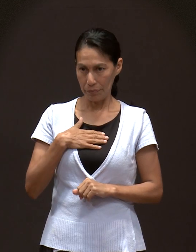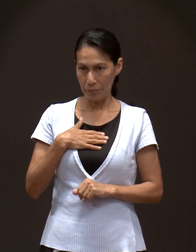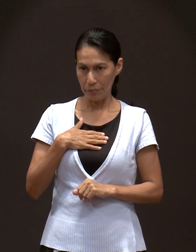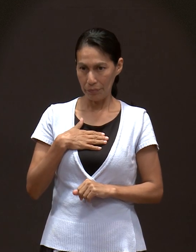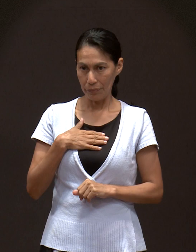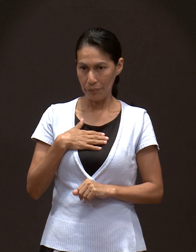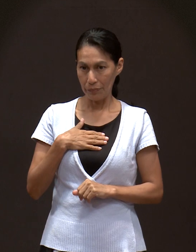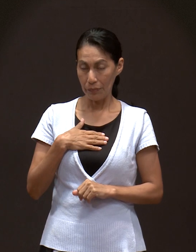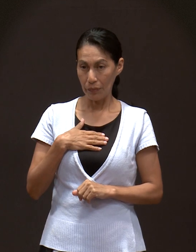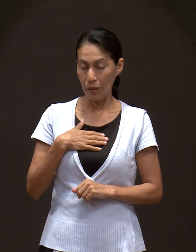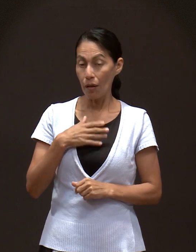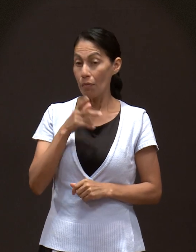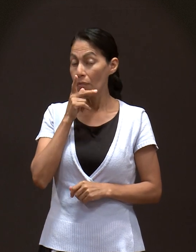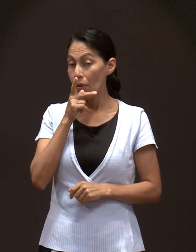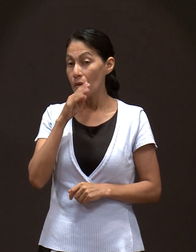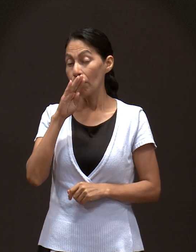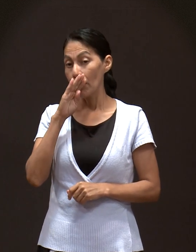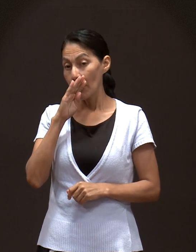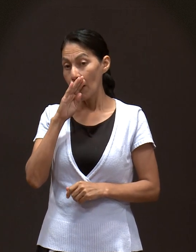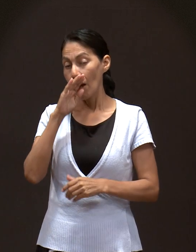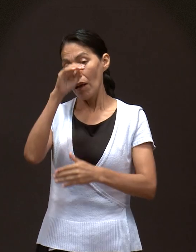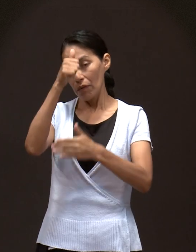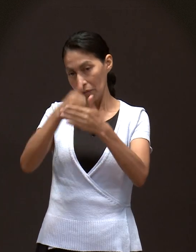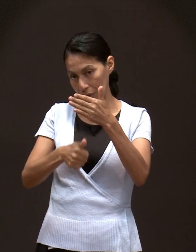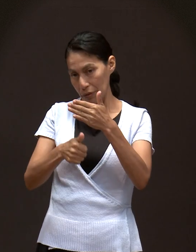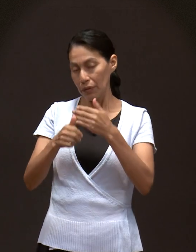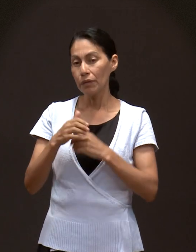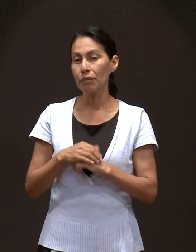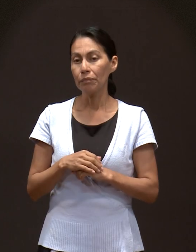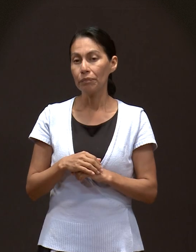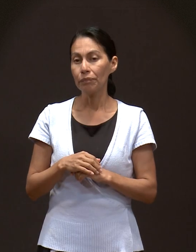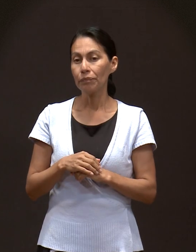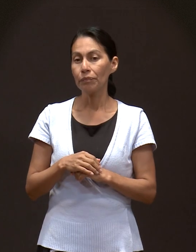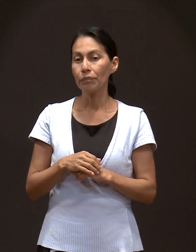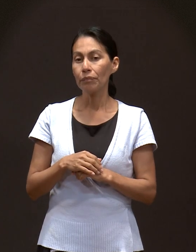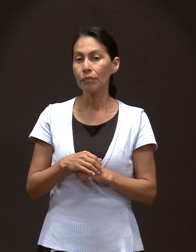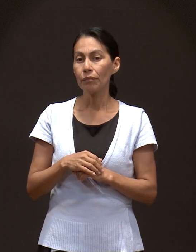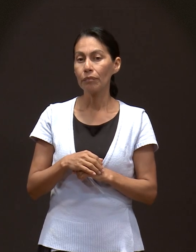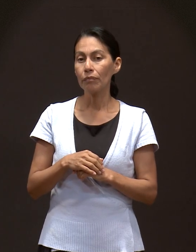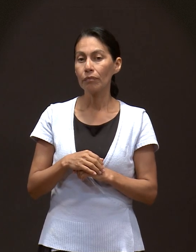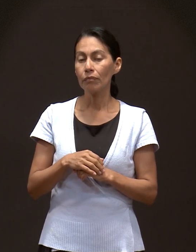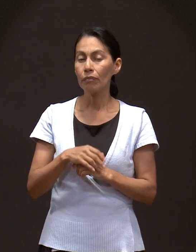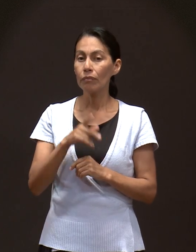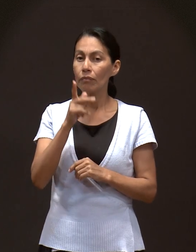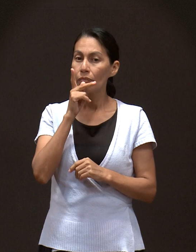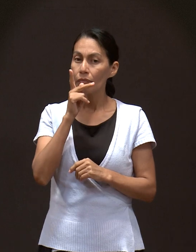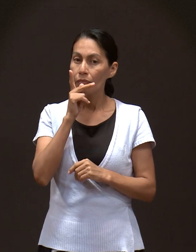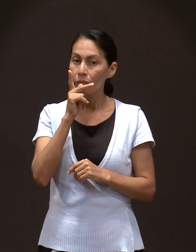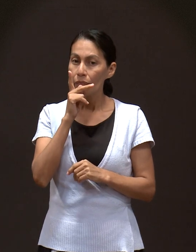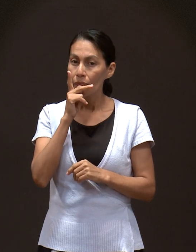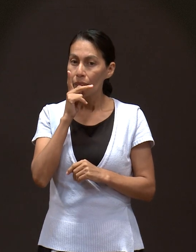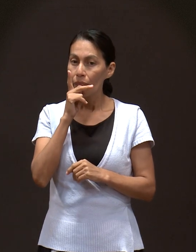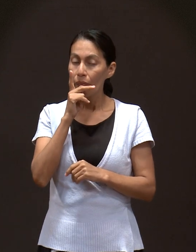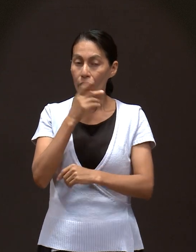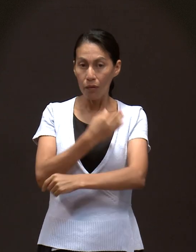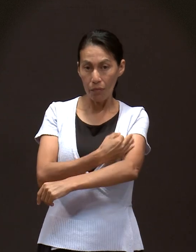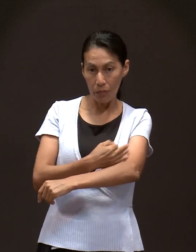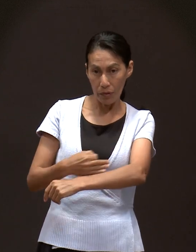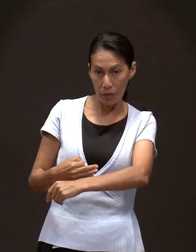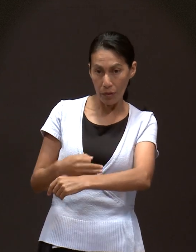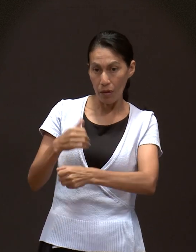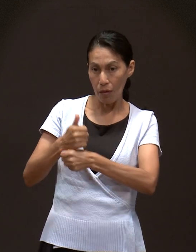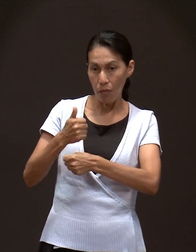Pues yo igual vengo de una cuna adventista. Mi padre, desde su